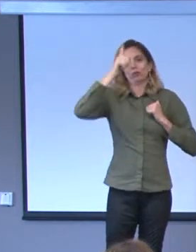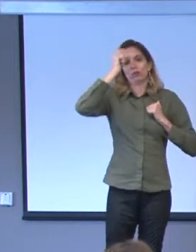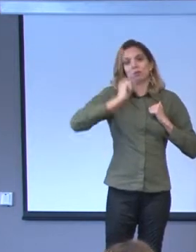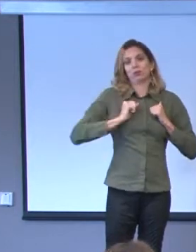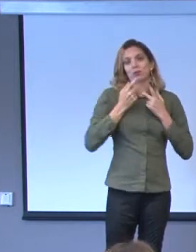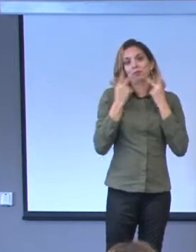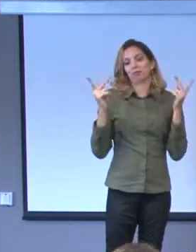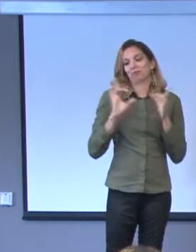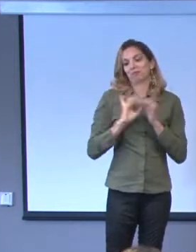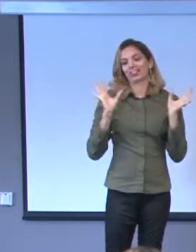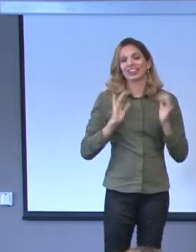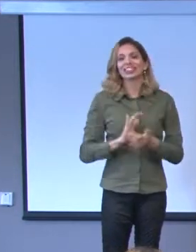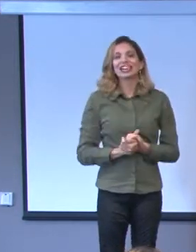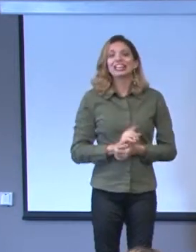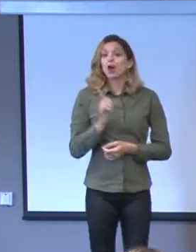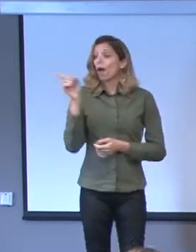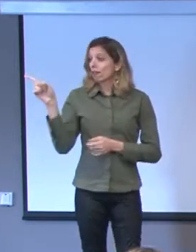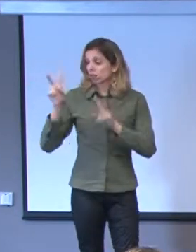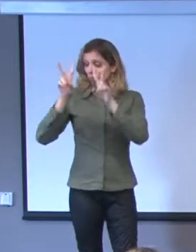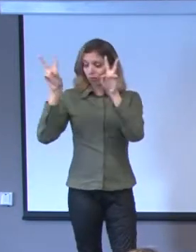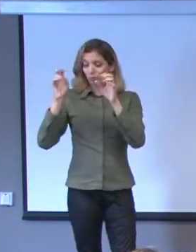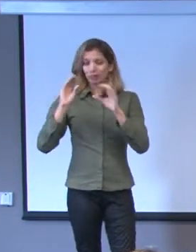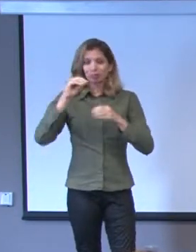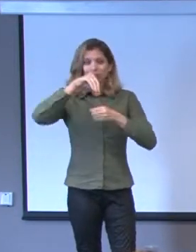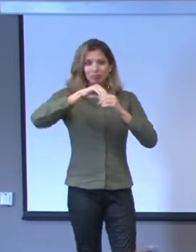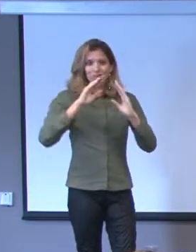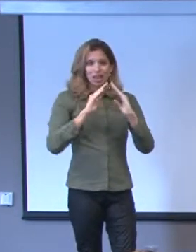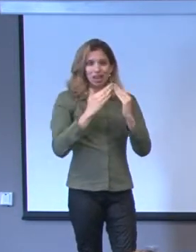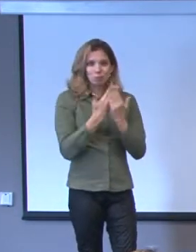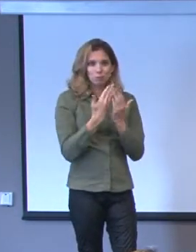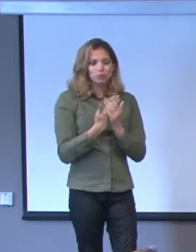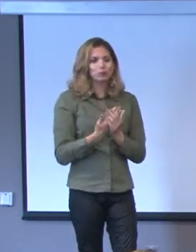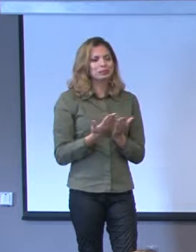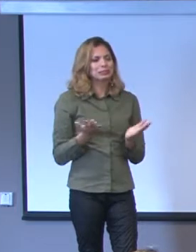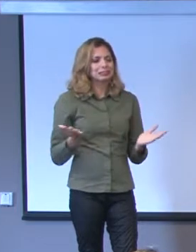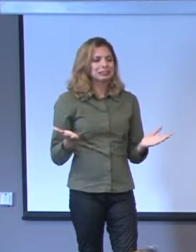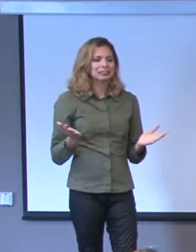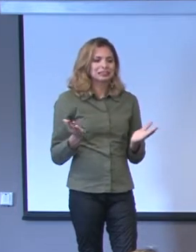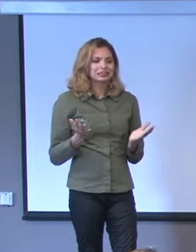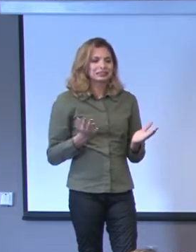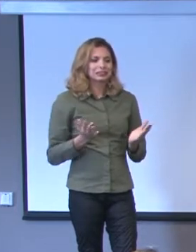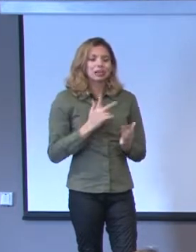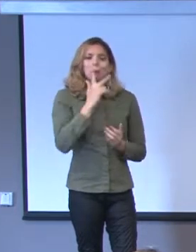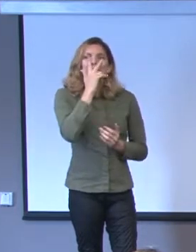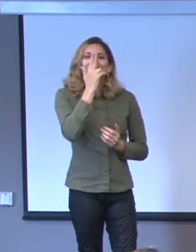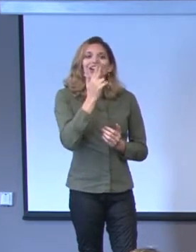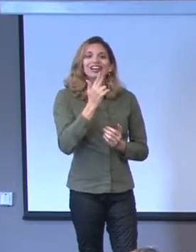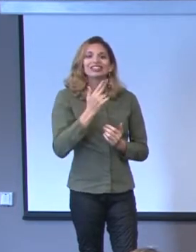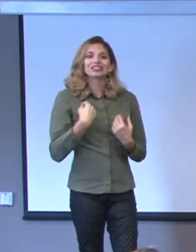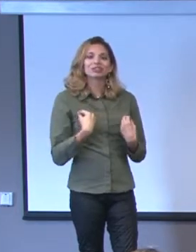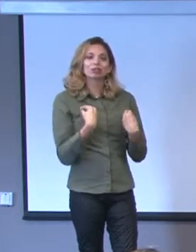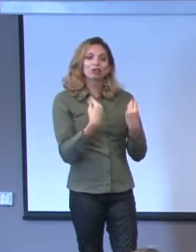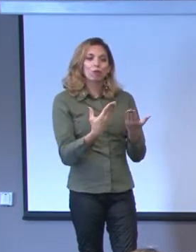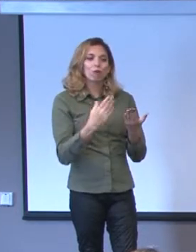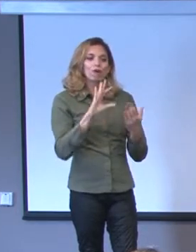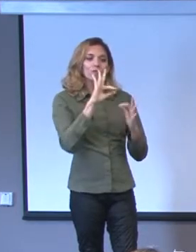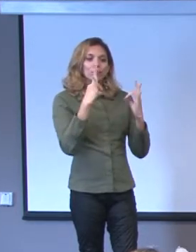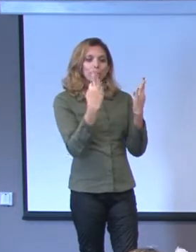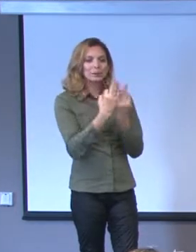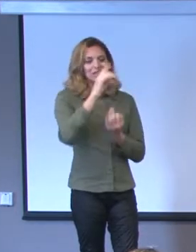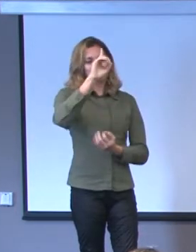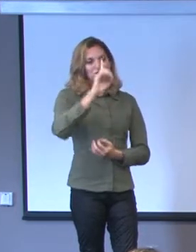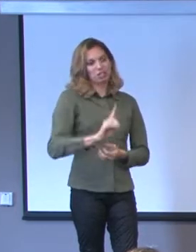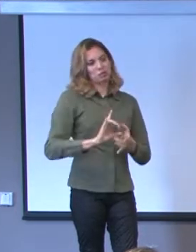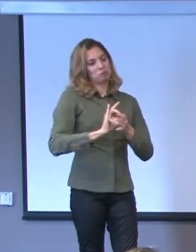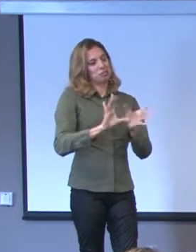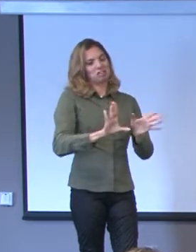A questão do homeschooling é a gente dar, acima de dar o direito para as famílias educarem seus filhos como bem